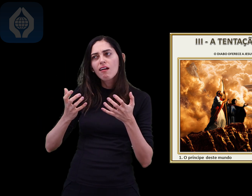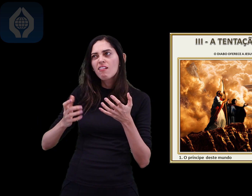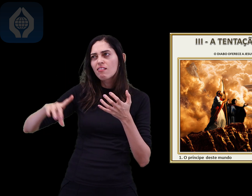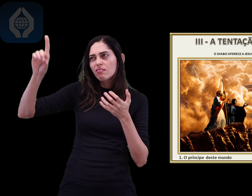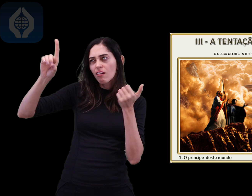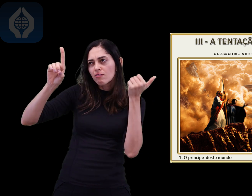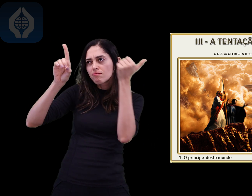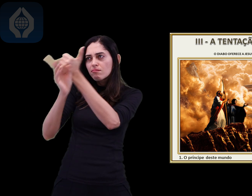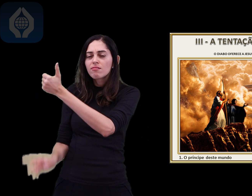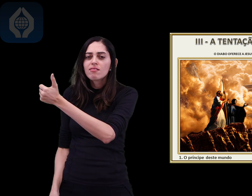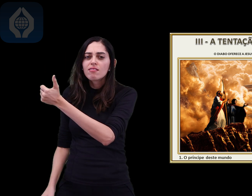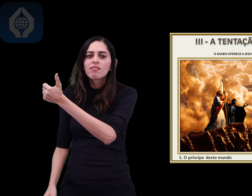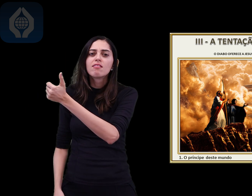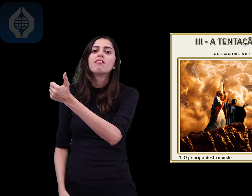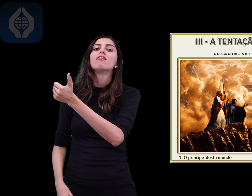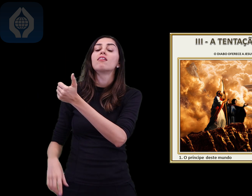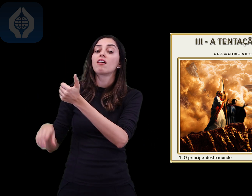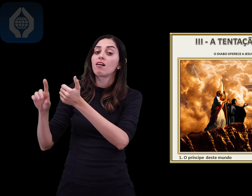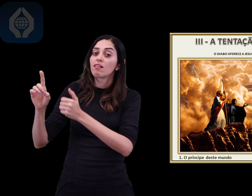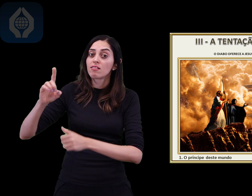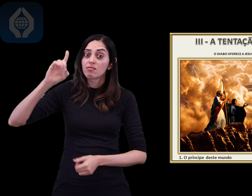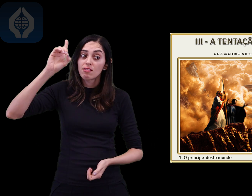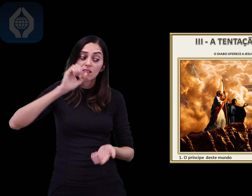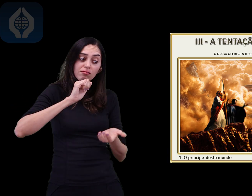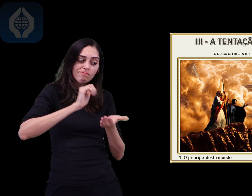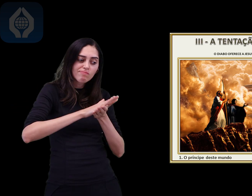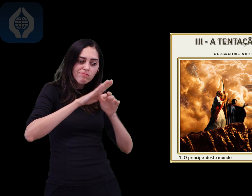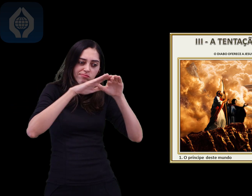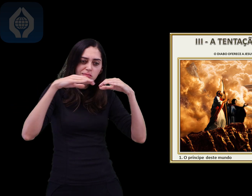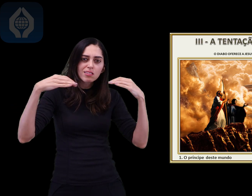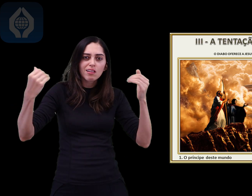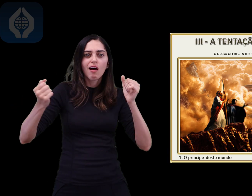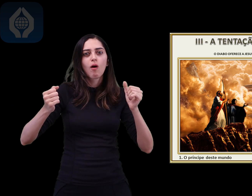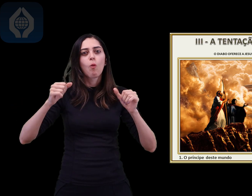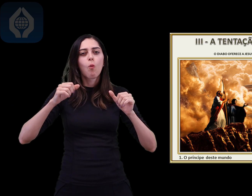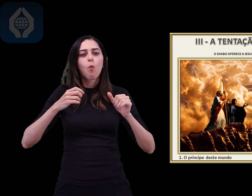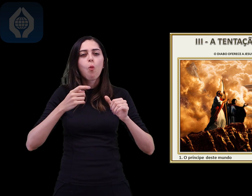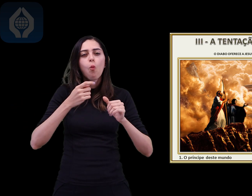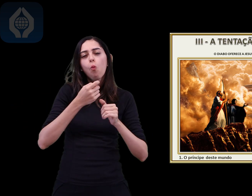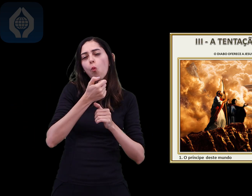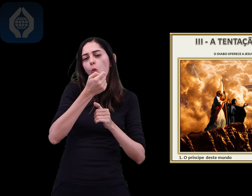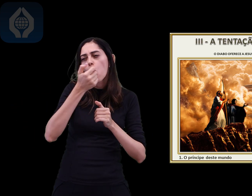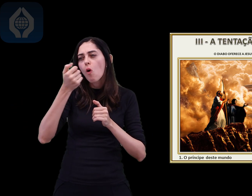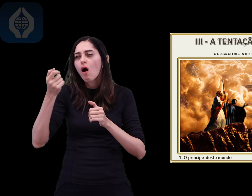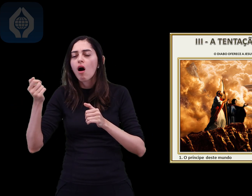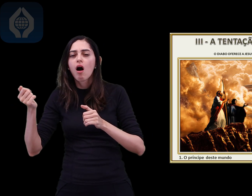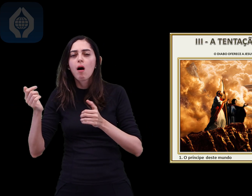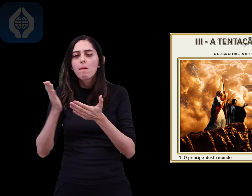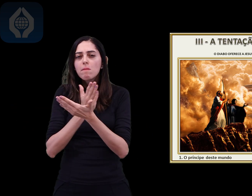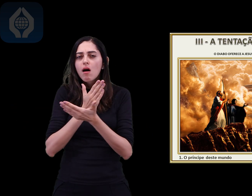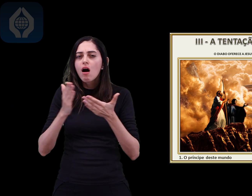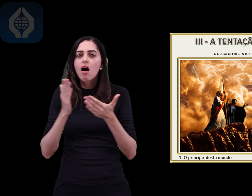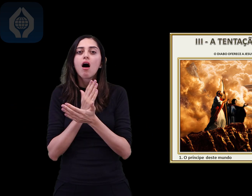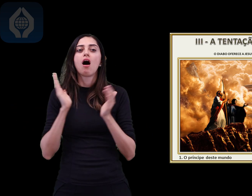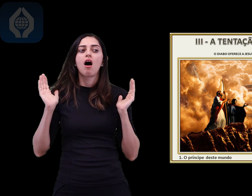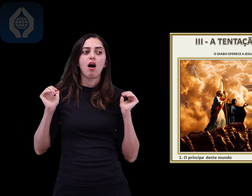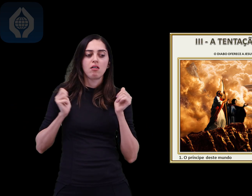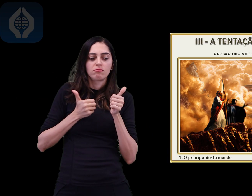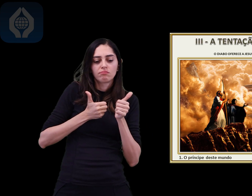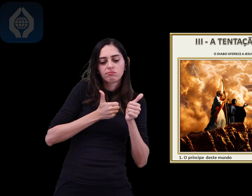seguiram. Depois, Satanás tomou o controle da raça humana para que todos o adorassem e servissem. Satanás